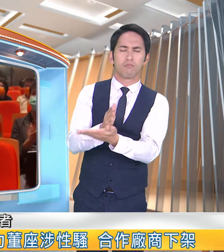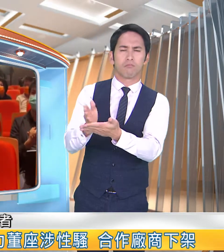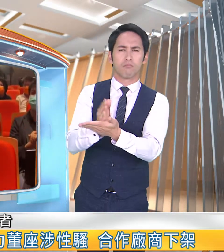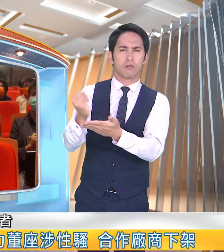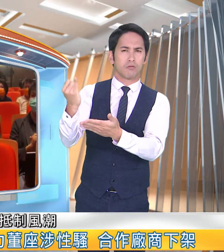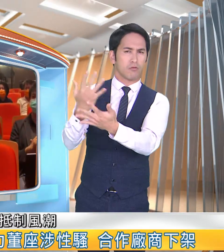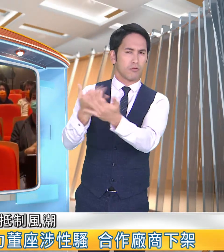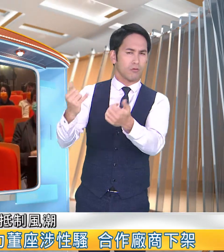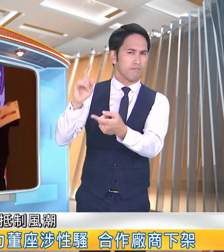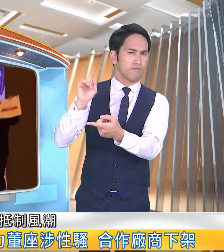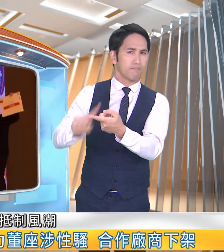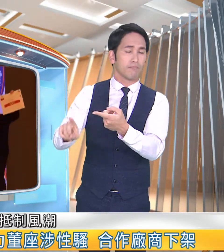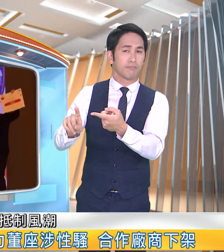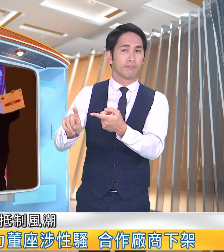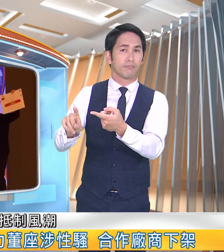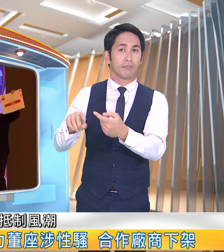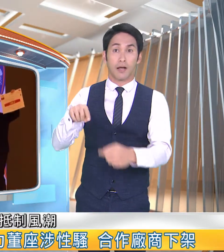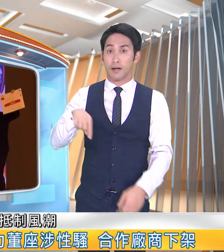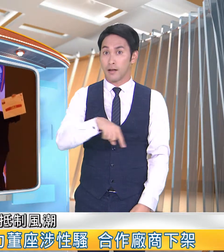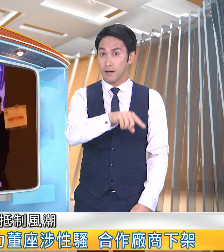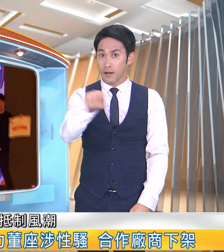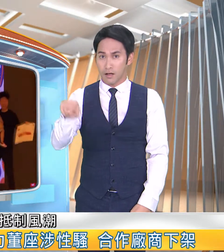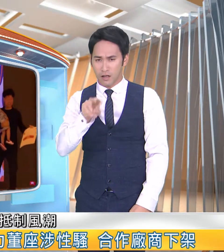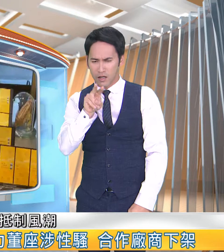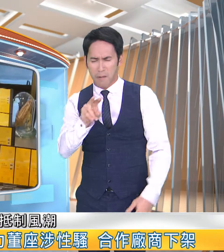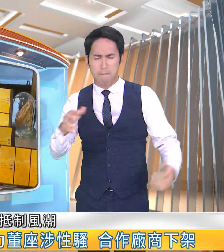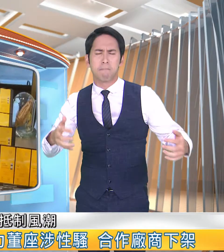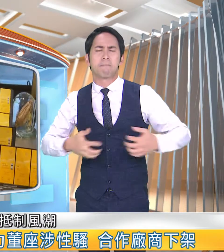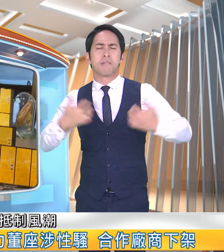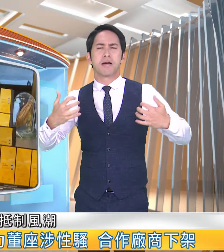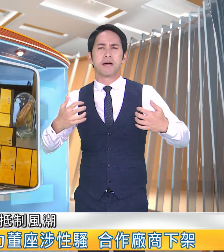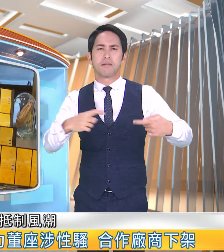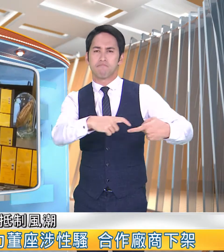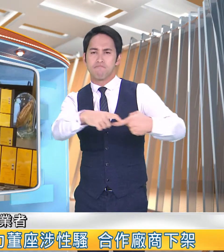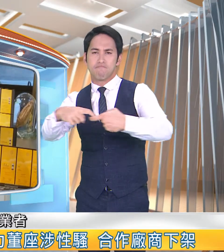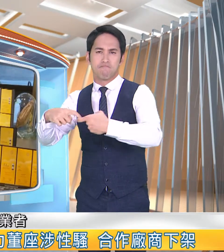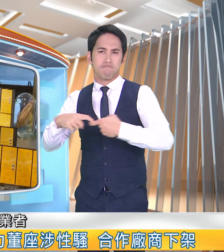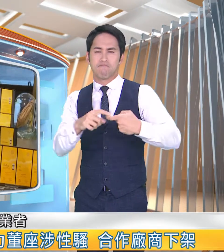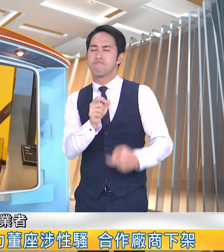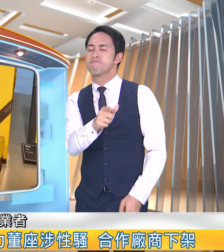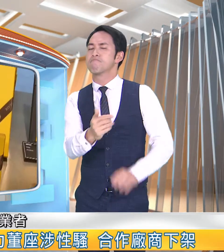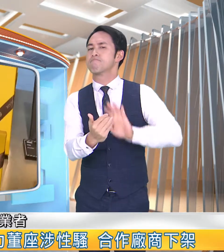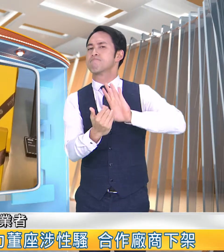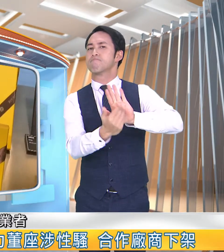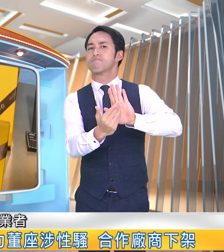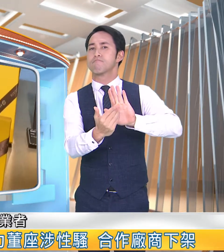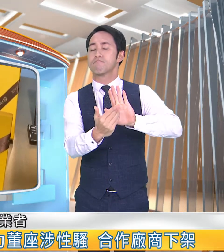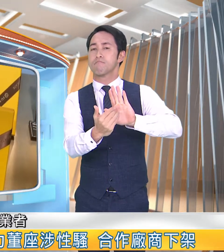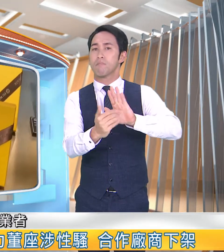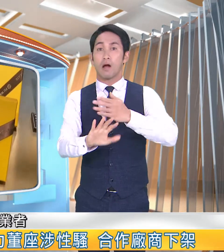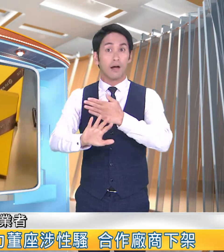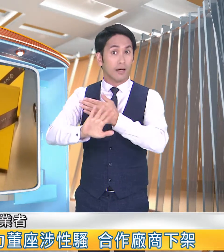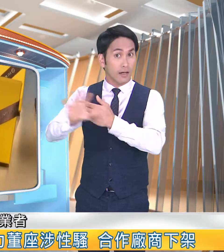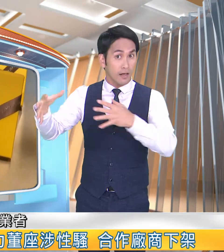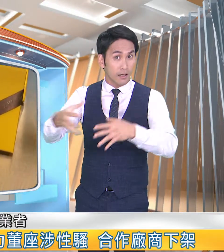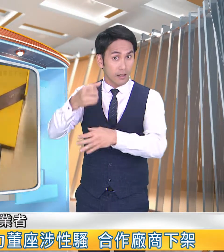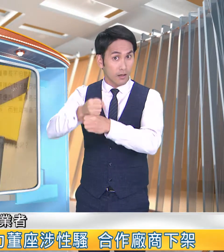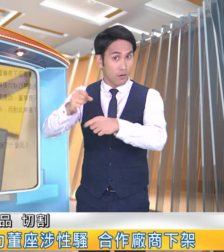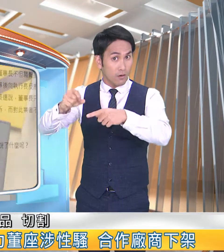者，引发了网友发起抵制风潮。而多家相关的合作业者都